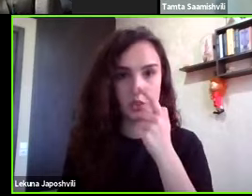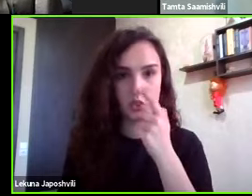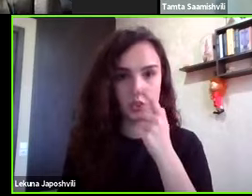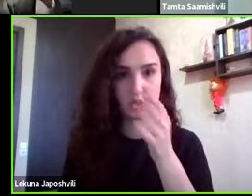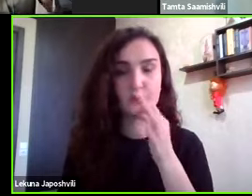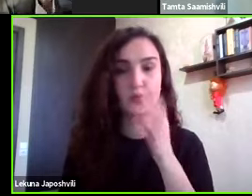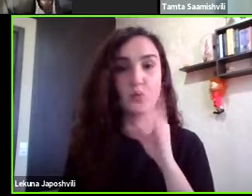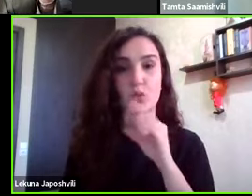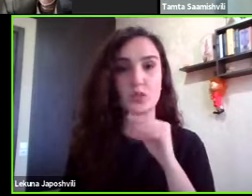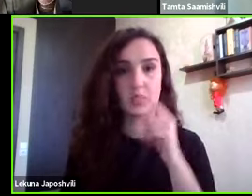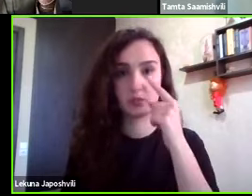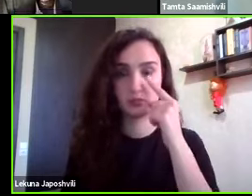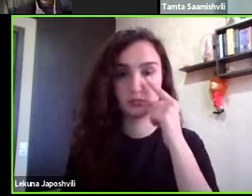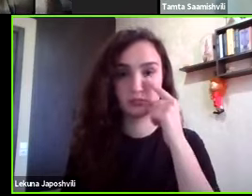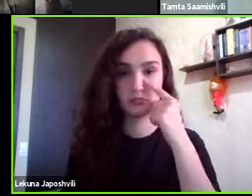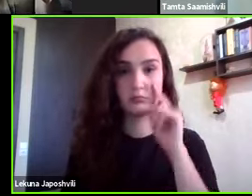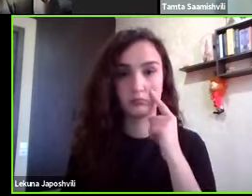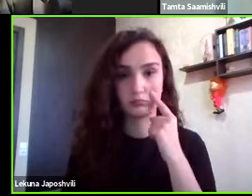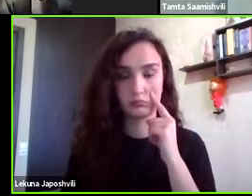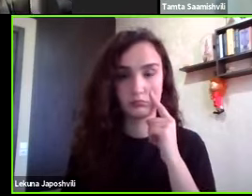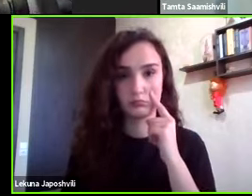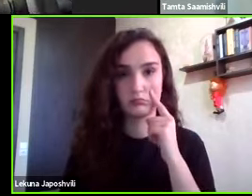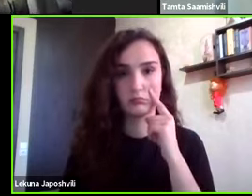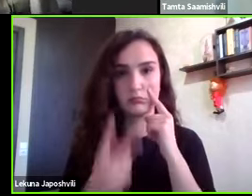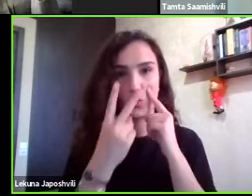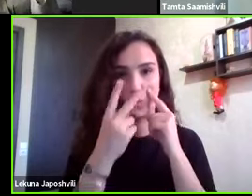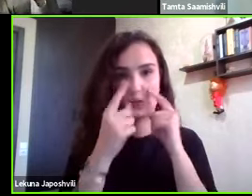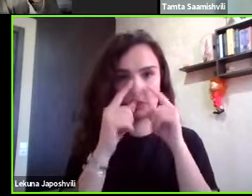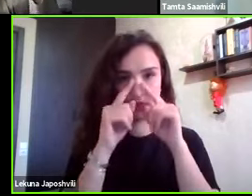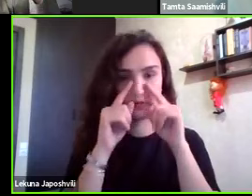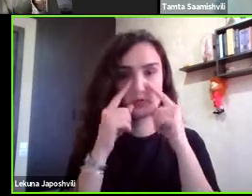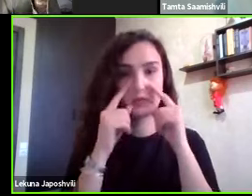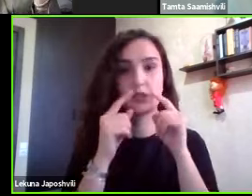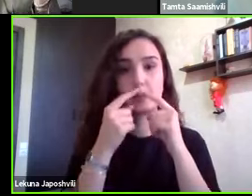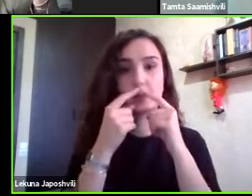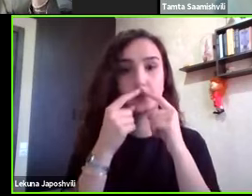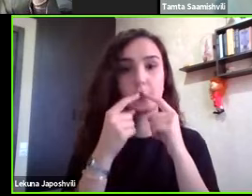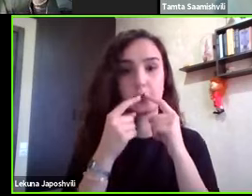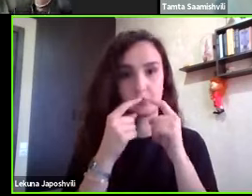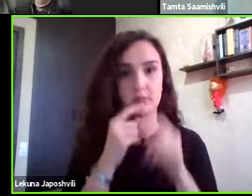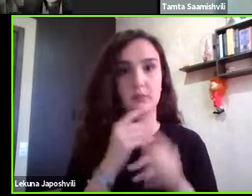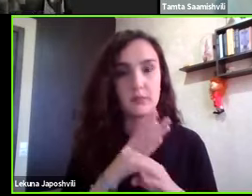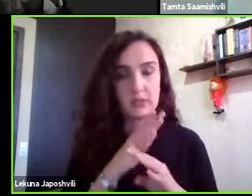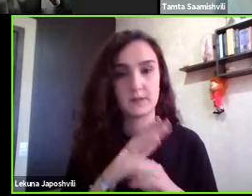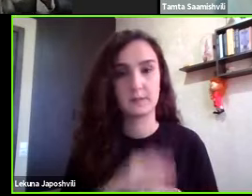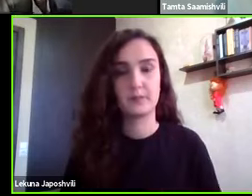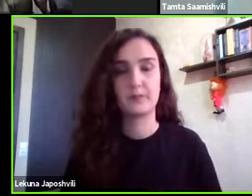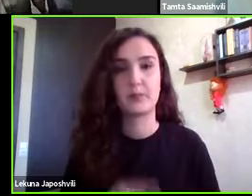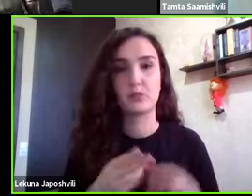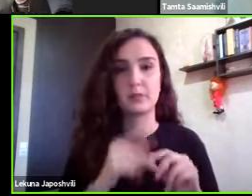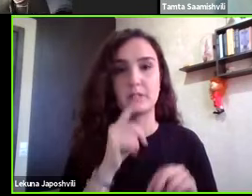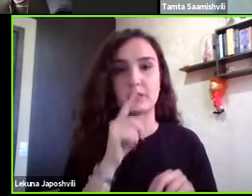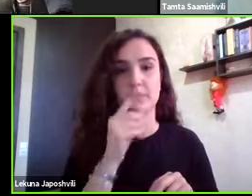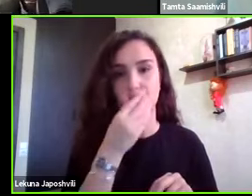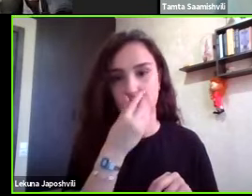ჩვენ როდესაც ცრემლი გადმოგვდის, ორი იმდენი ცრემლი ცხვირიდანაც გამოდის, ხო? და ცხვირის